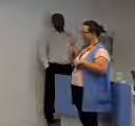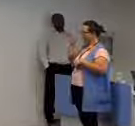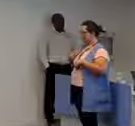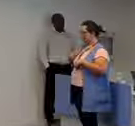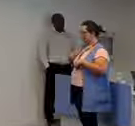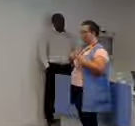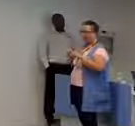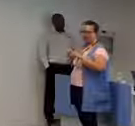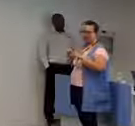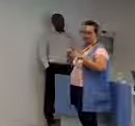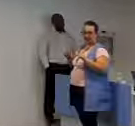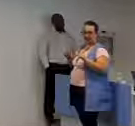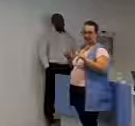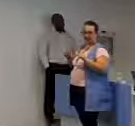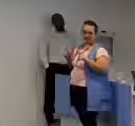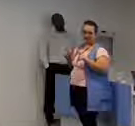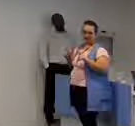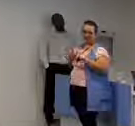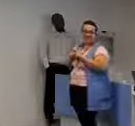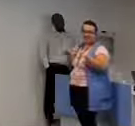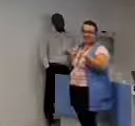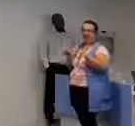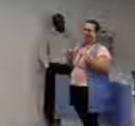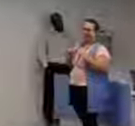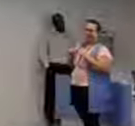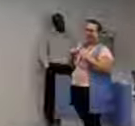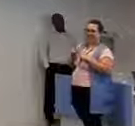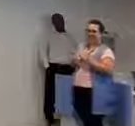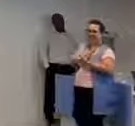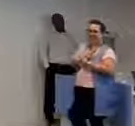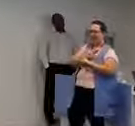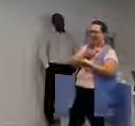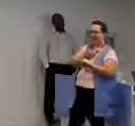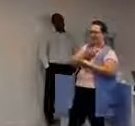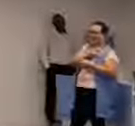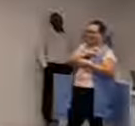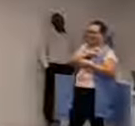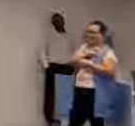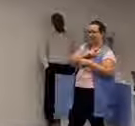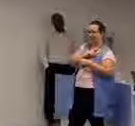aqui. Esse modelo é obsoleto. Ok?